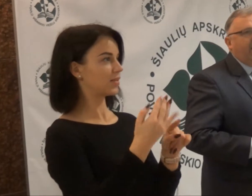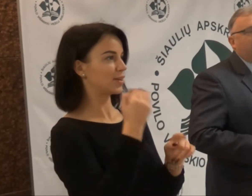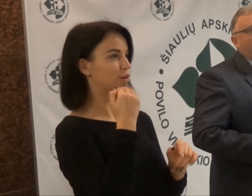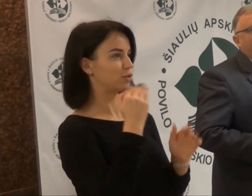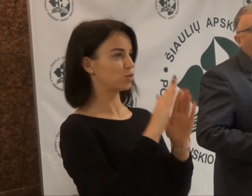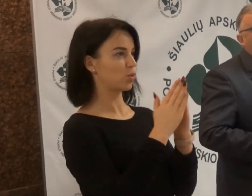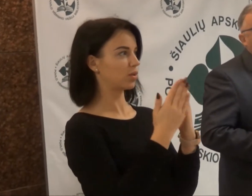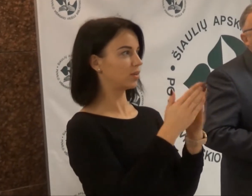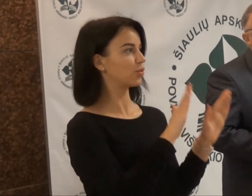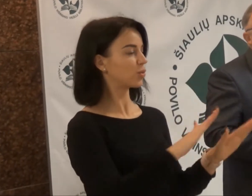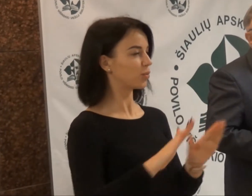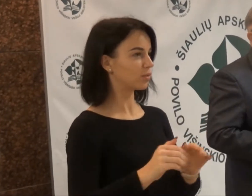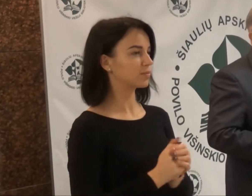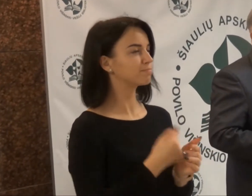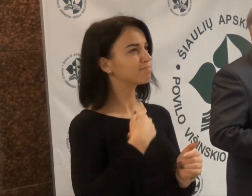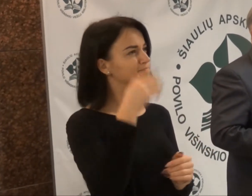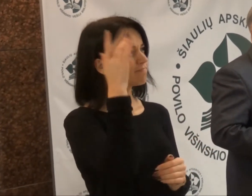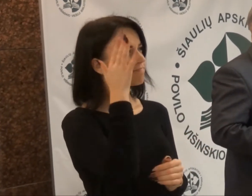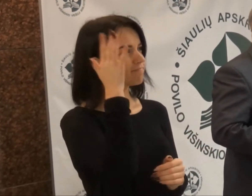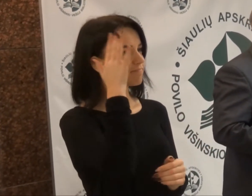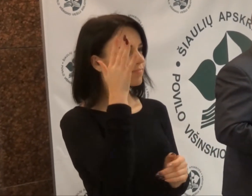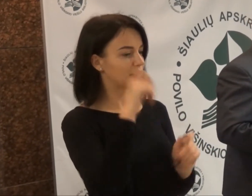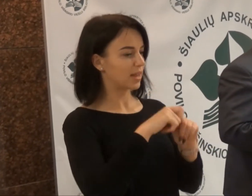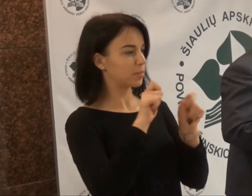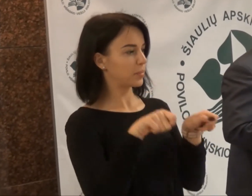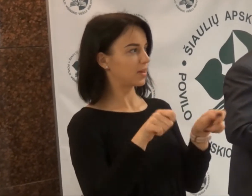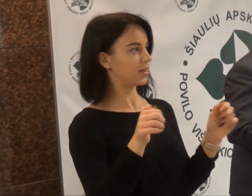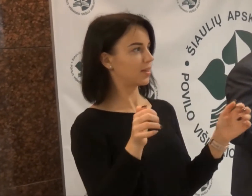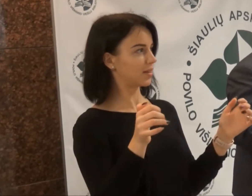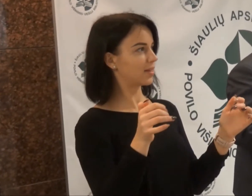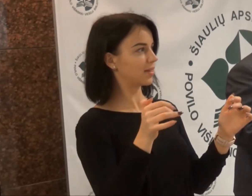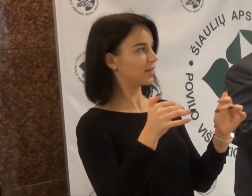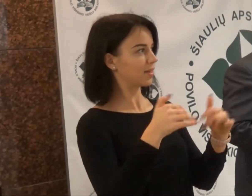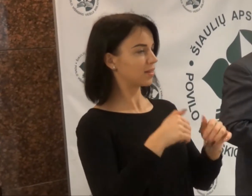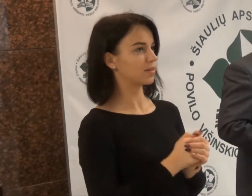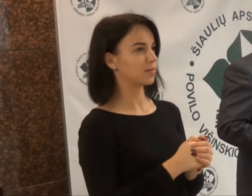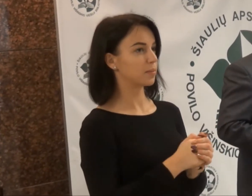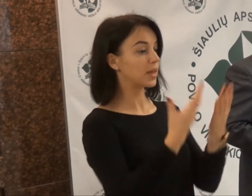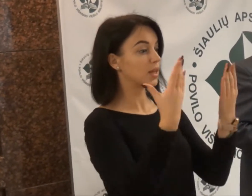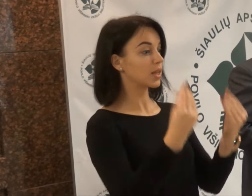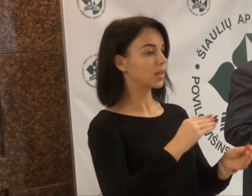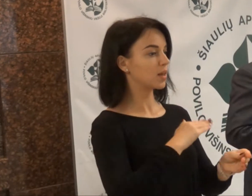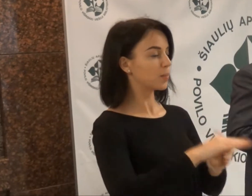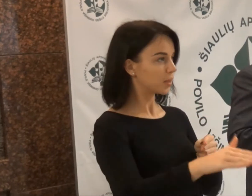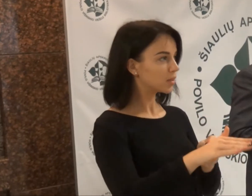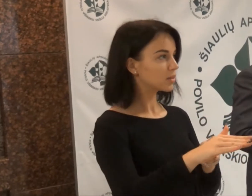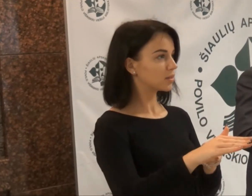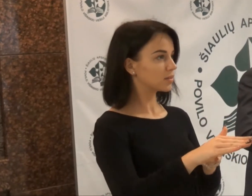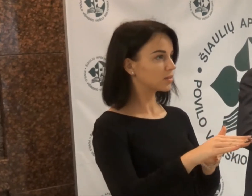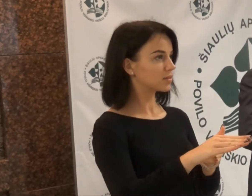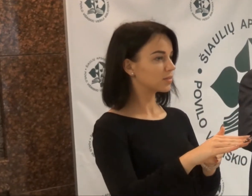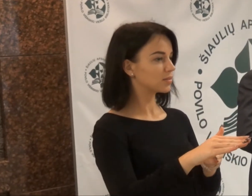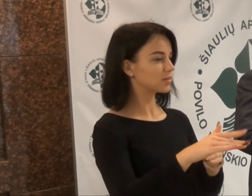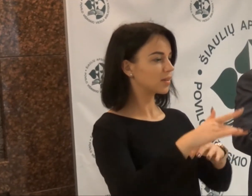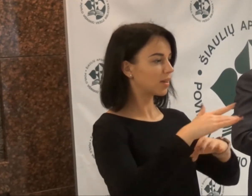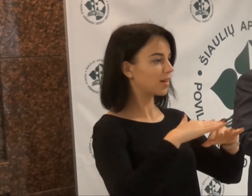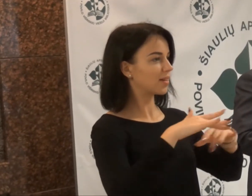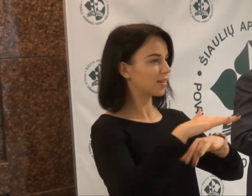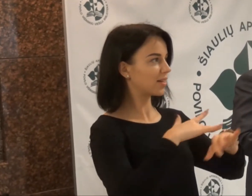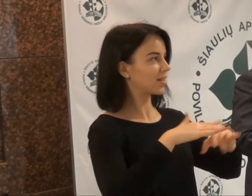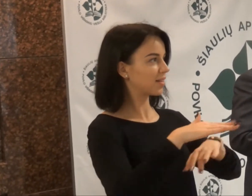mugę. Aš manau, kad dar tik pradedame rinktis, o per visą dieną čia tas